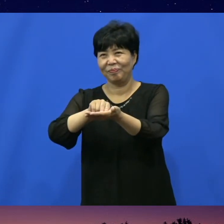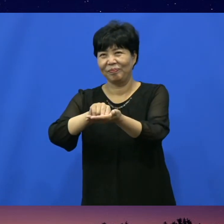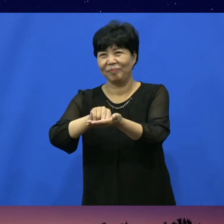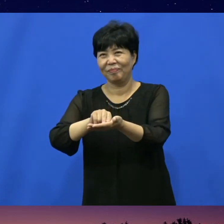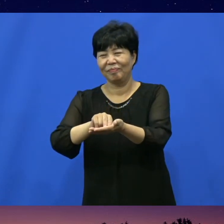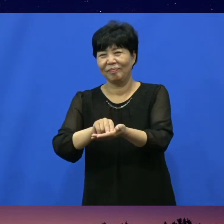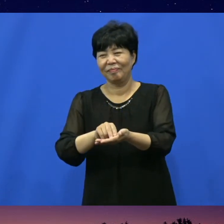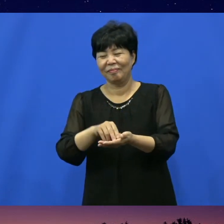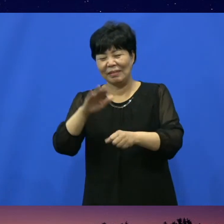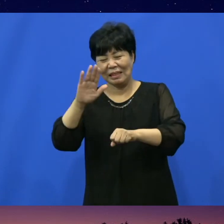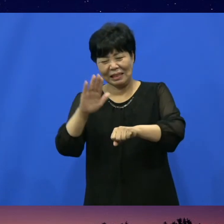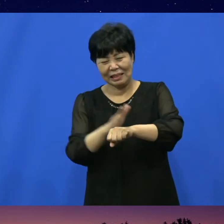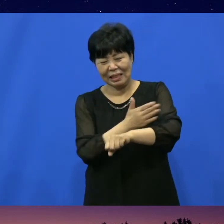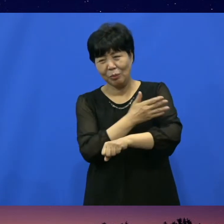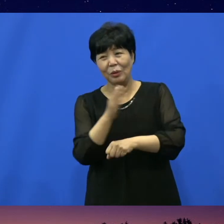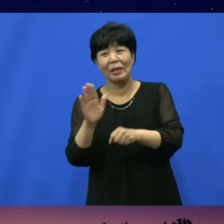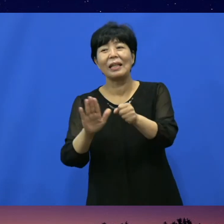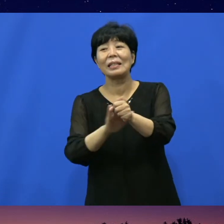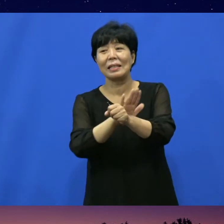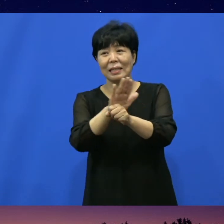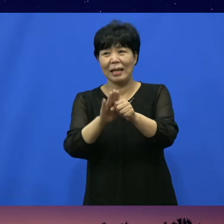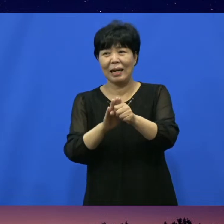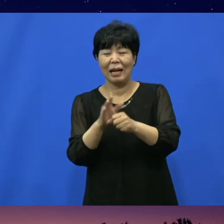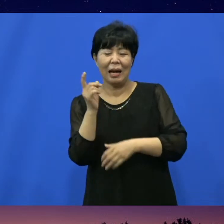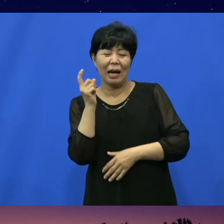오염된 사랑, 거짓된 사랑,